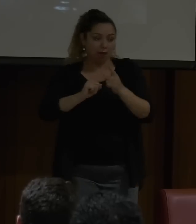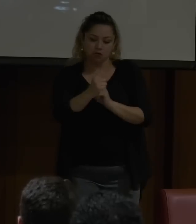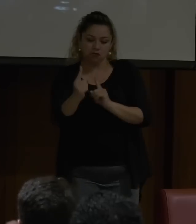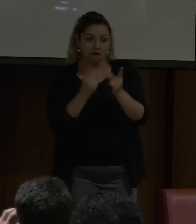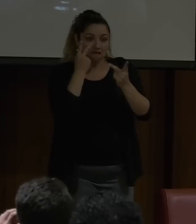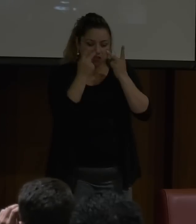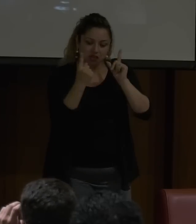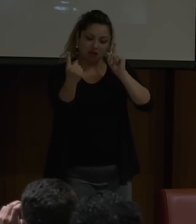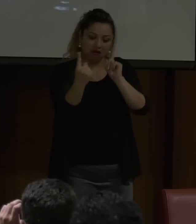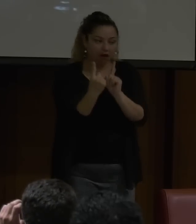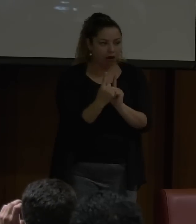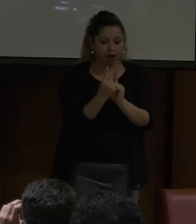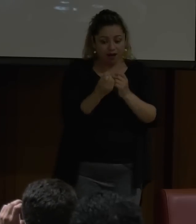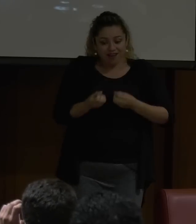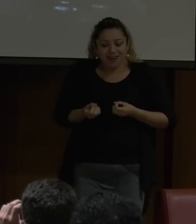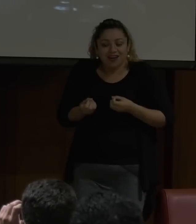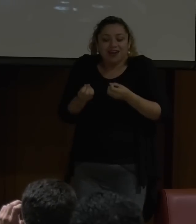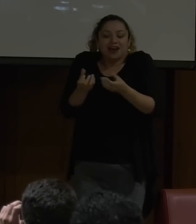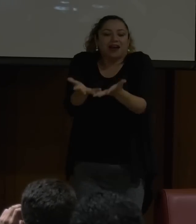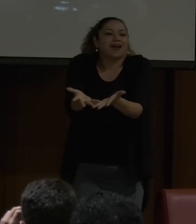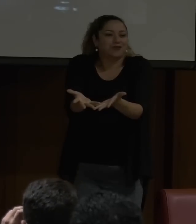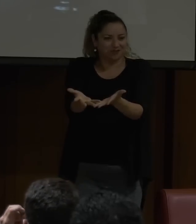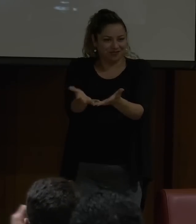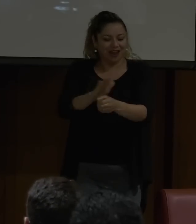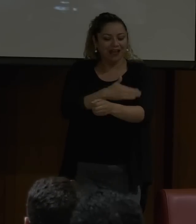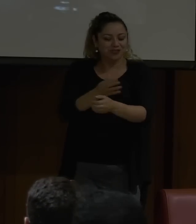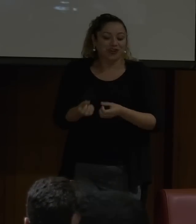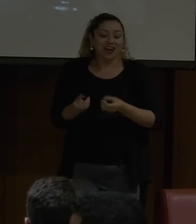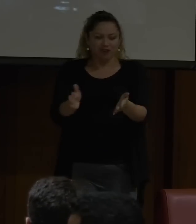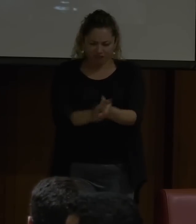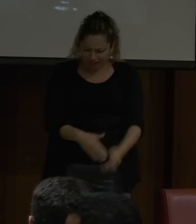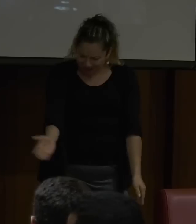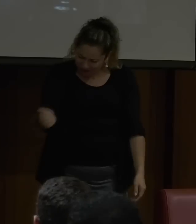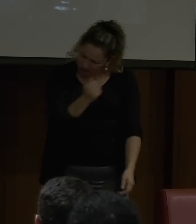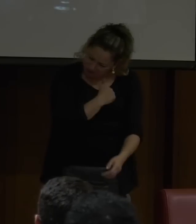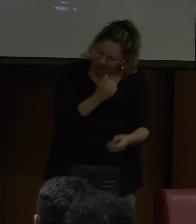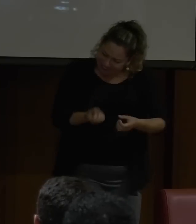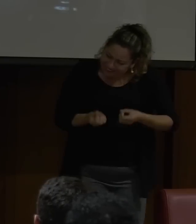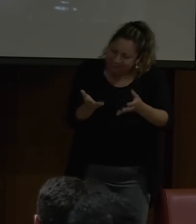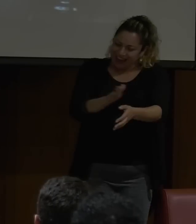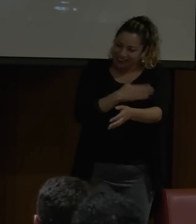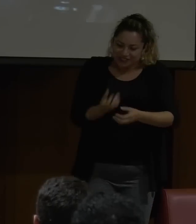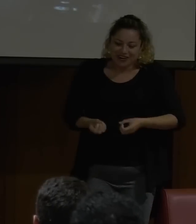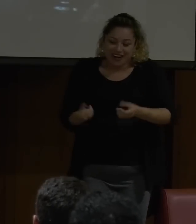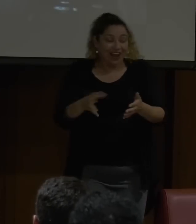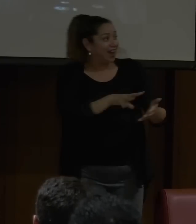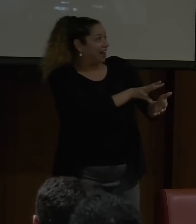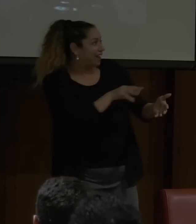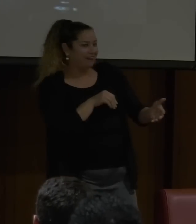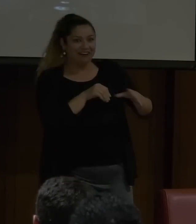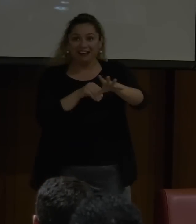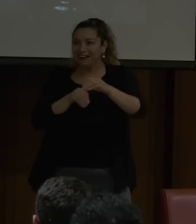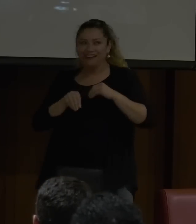Y Lorenzo, el mejor regalo que le guardaba a Escalona era una melodía. Compadre, le guardé esta melodía. Y varias de esas melodías Escalona